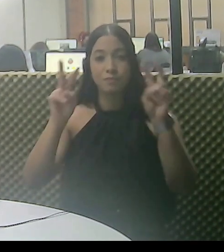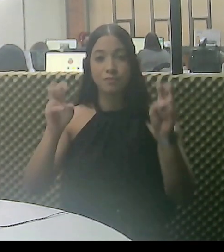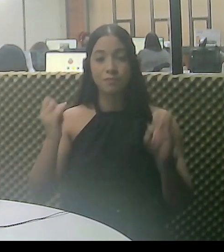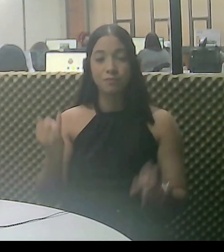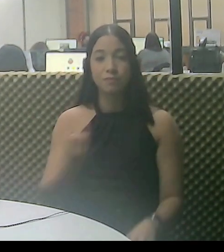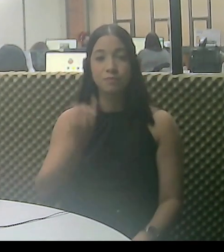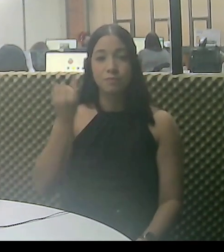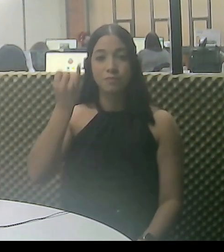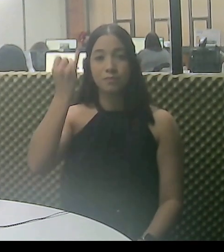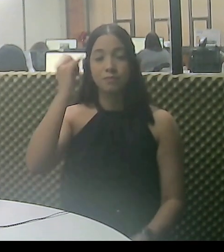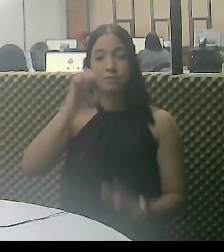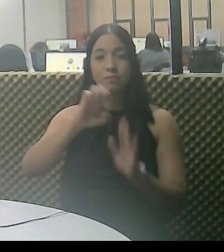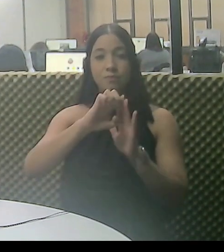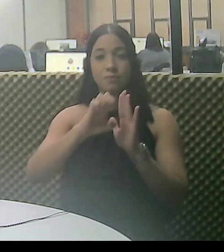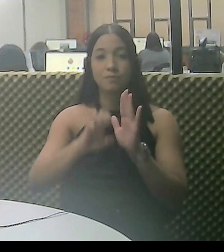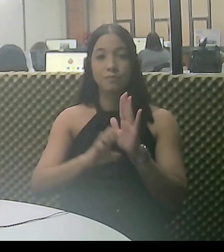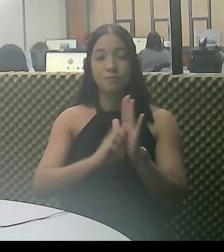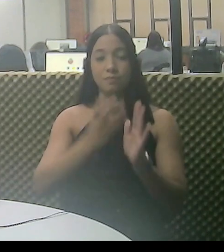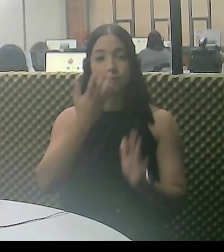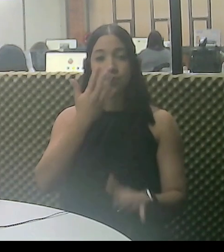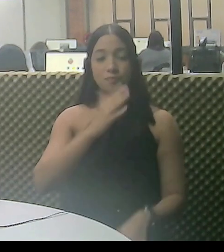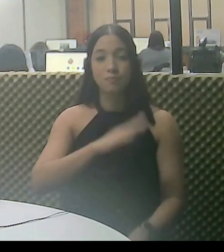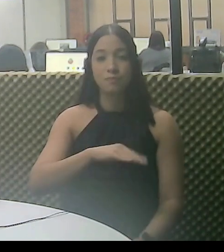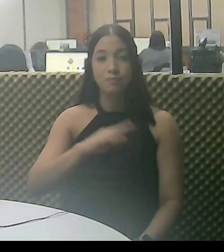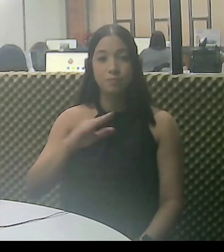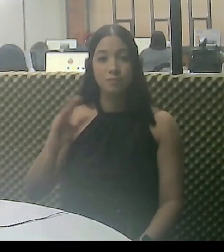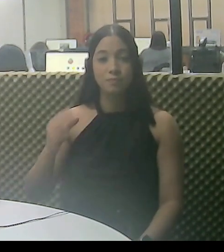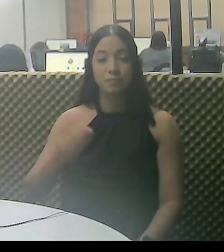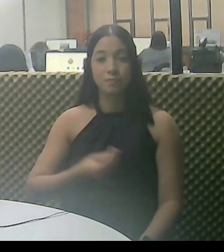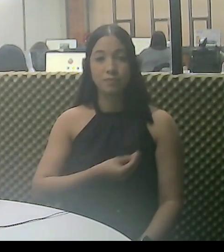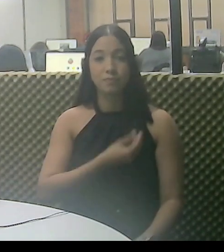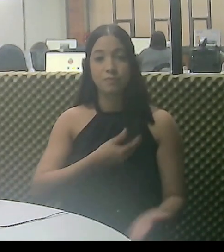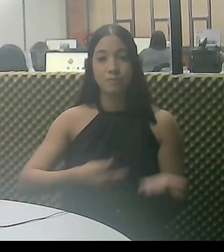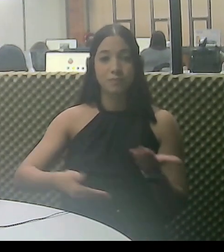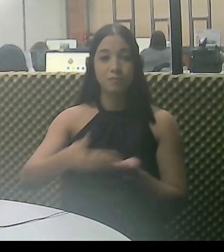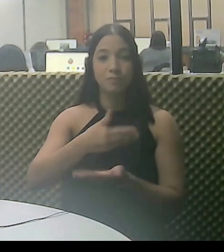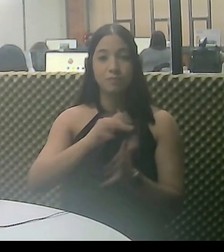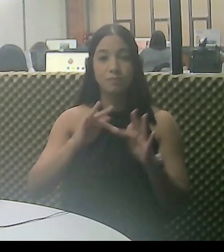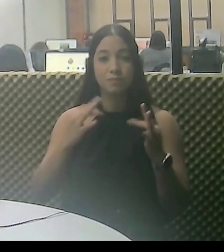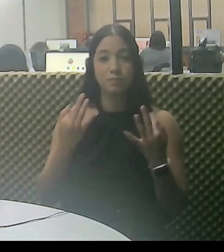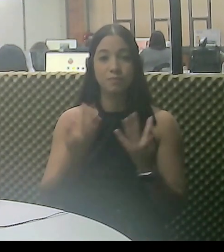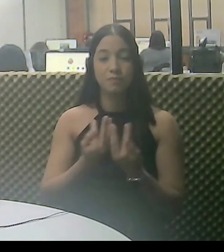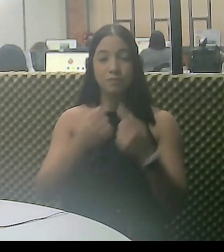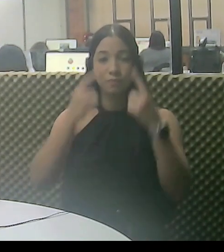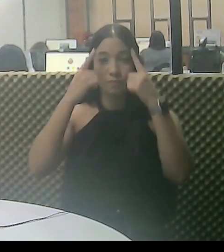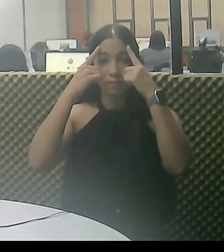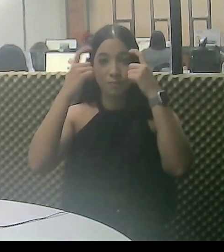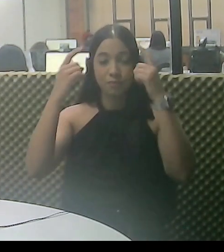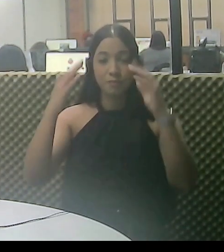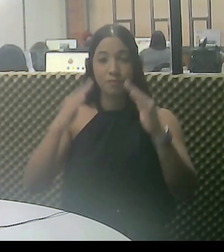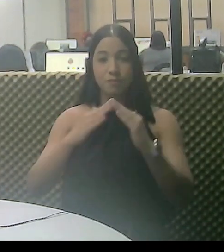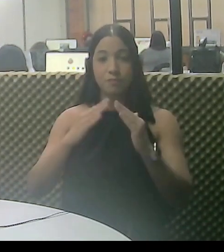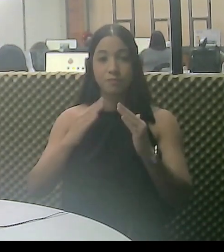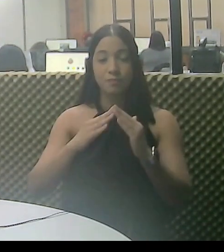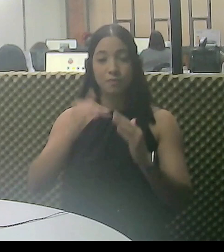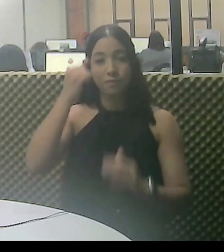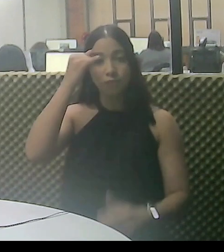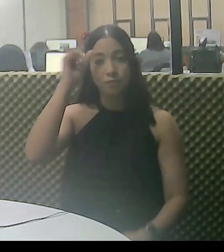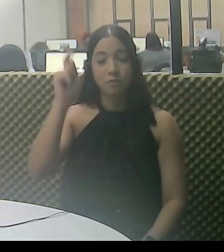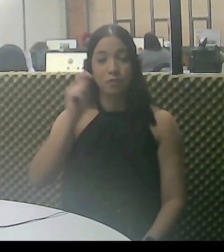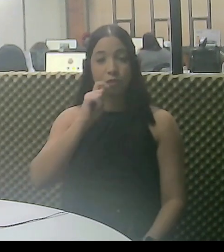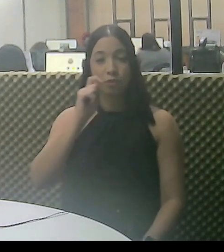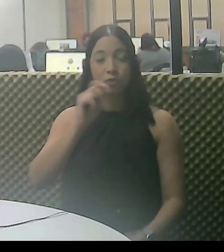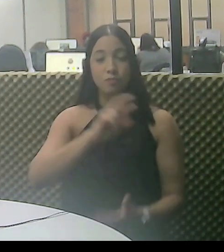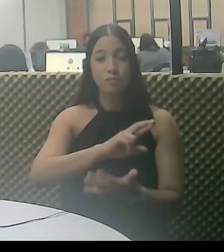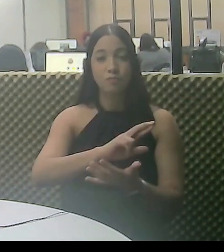importantes como o Estatuto da Criança e do Adolescente, convivência familiar, violência doméstica, prevenção às drogas, entre